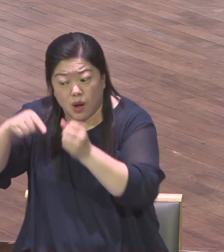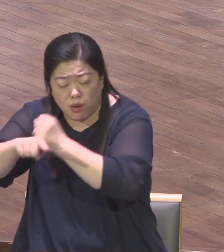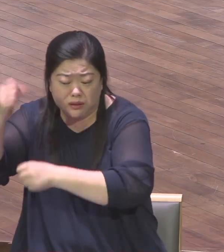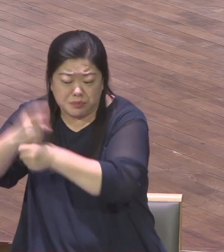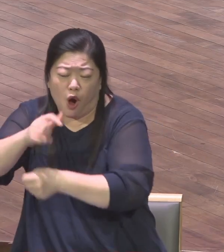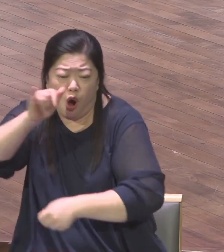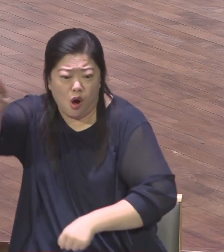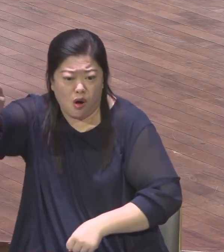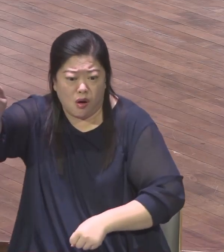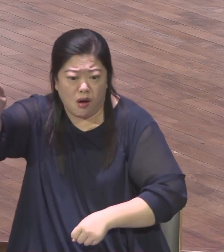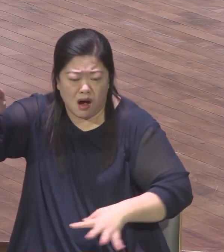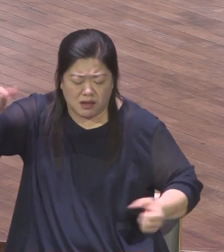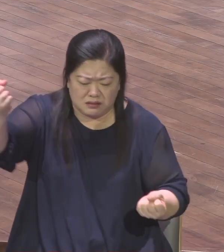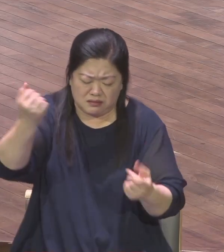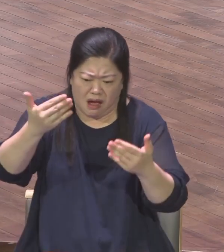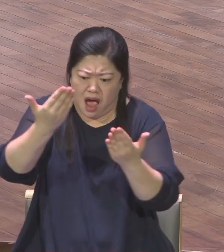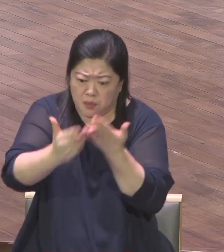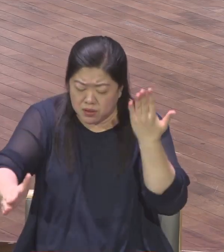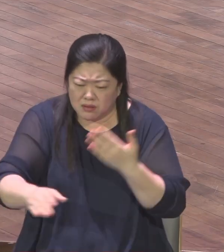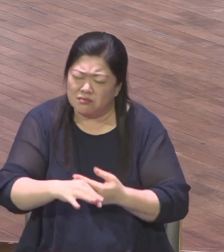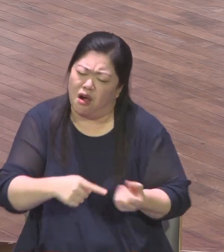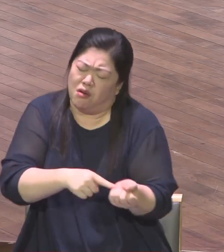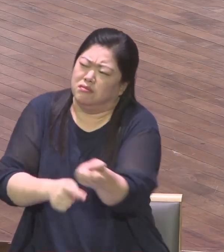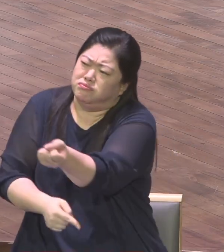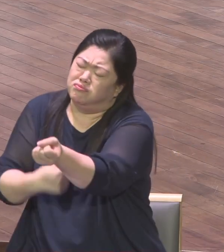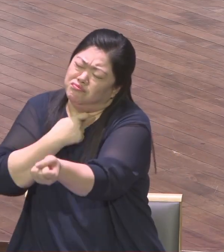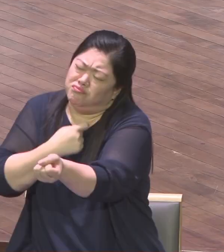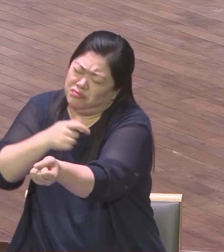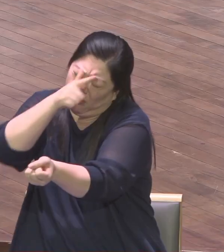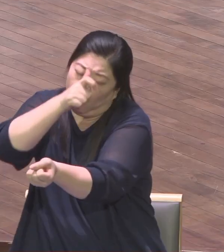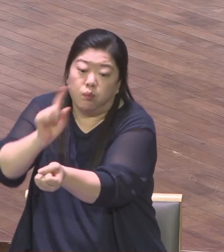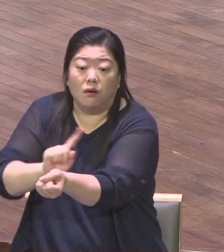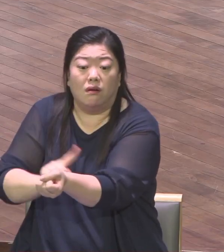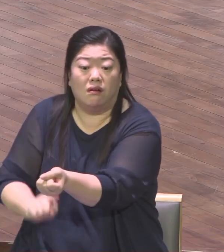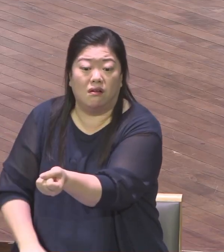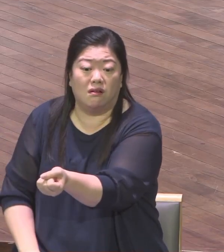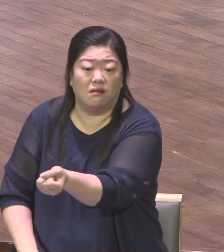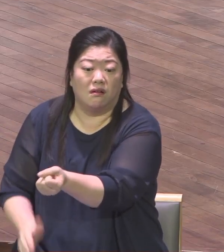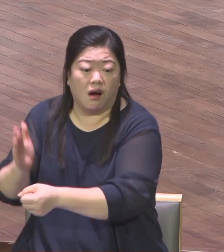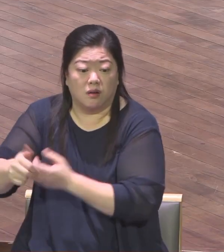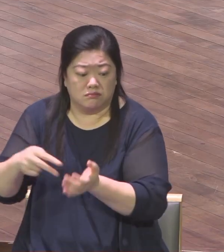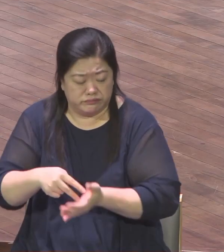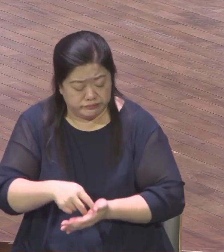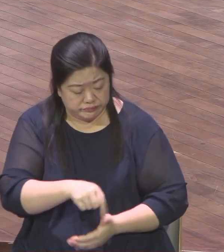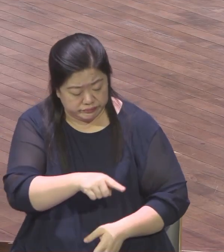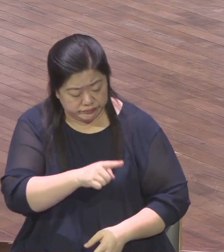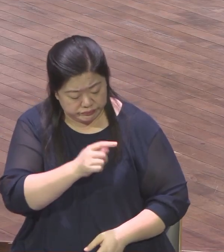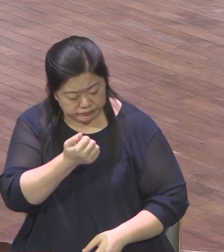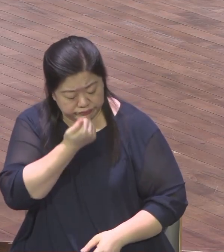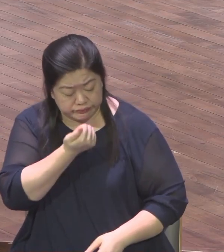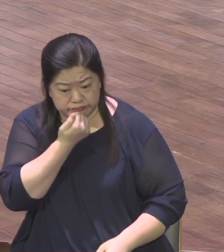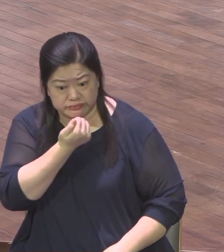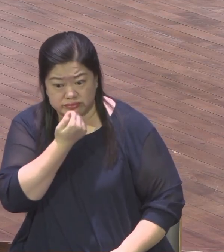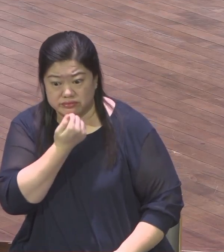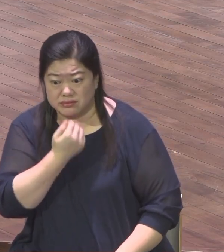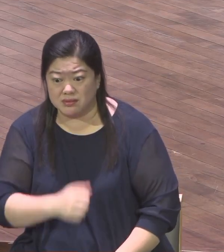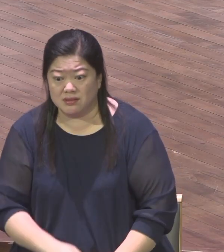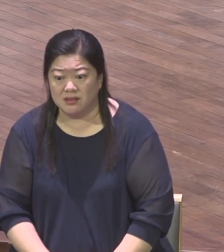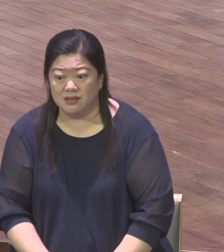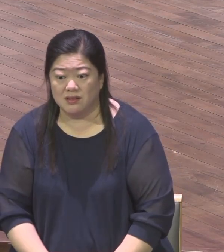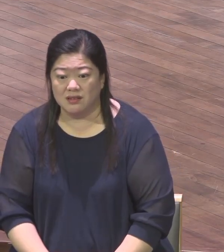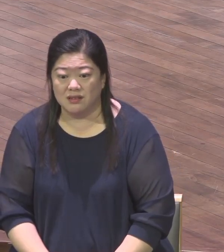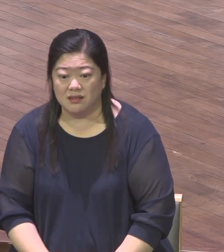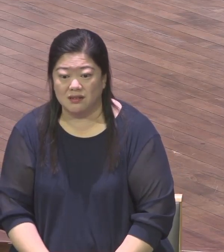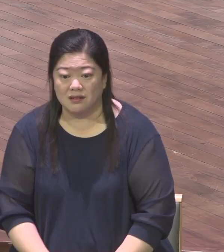하면서 얼마나 어불성설입니까? 많은 크리스찬들이, 많은 신자들이 전지전능하신